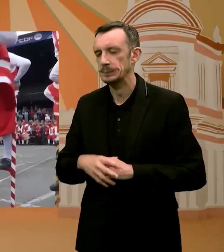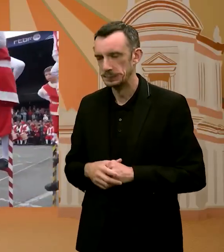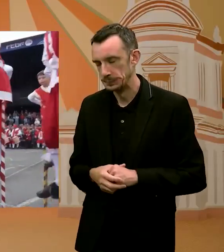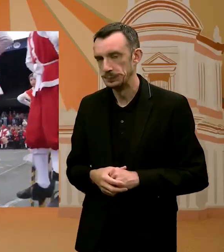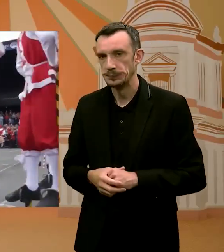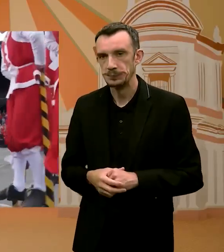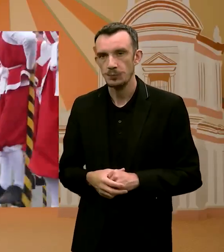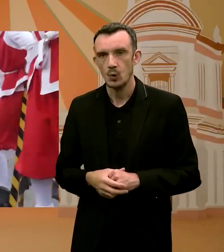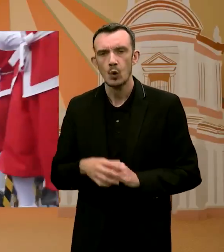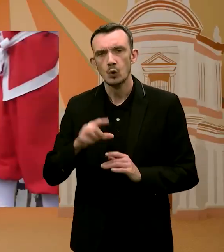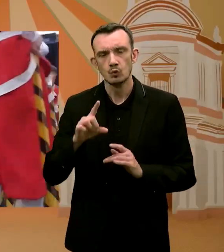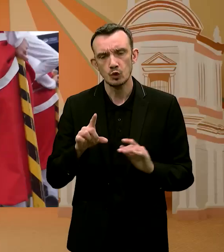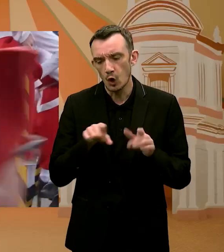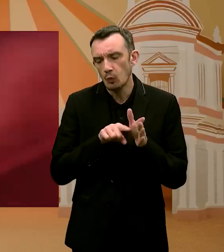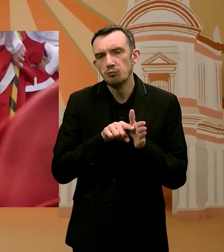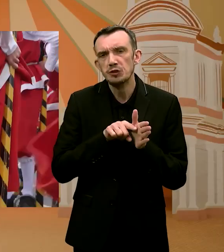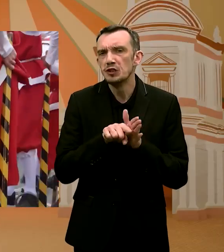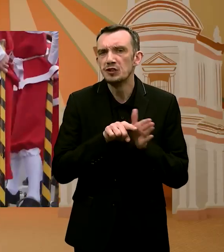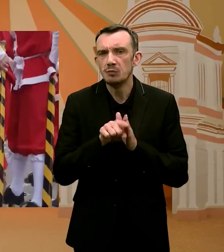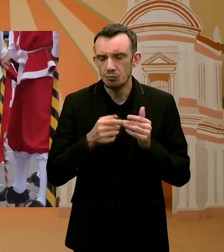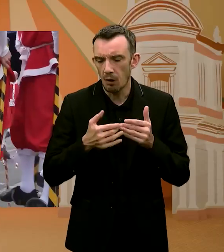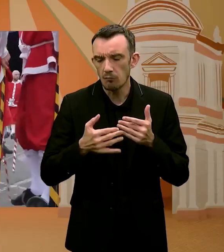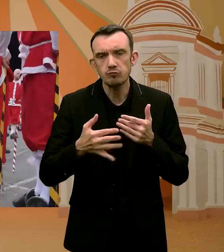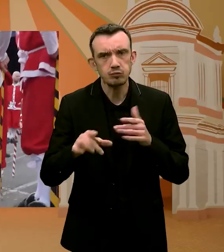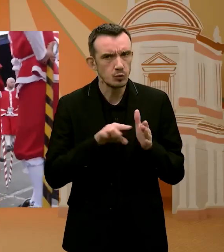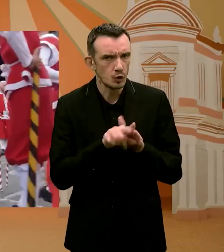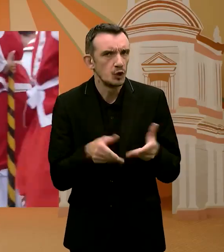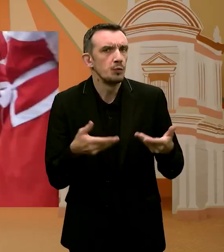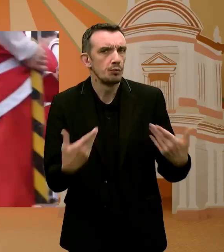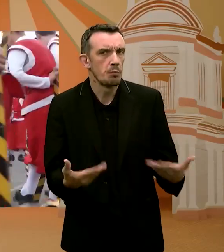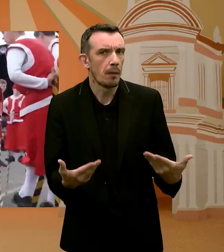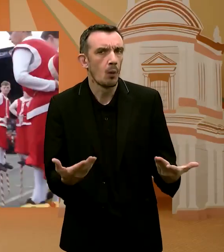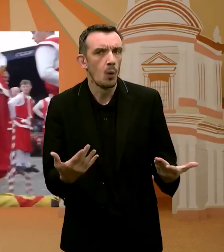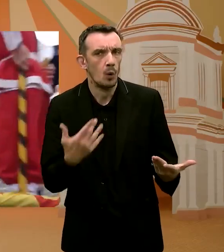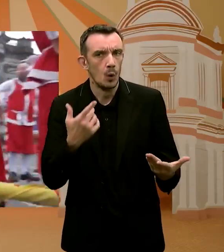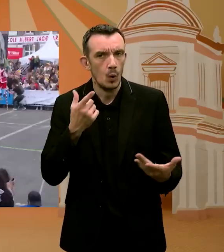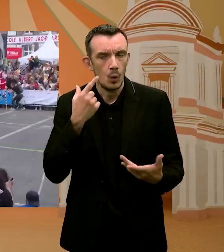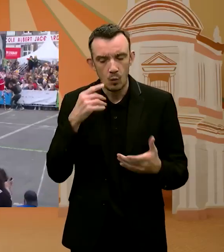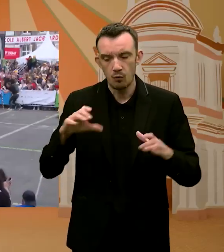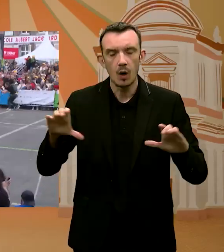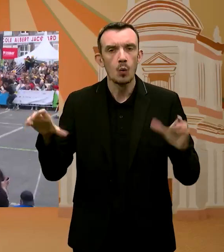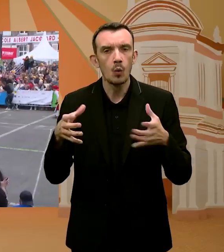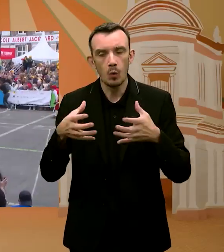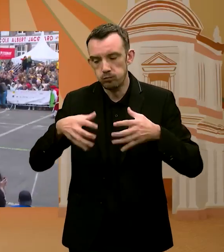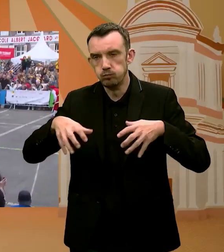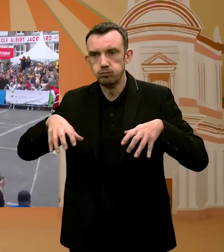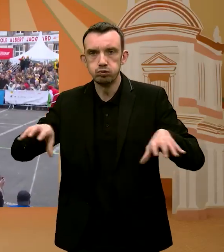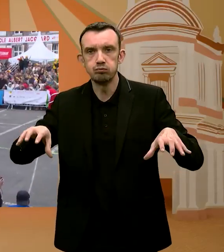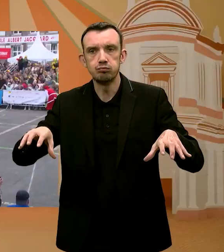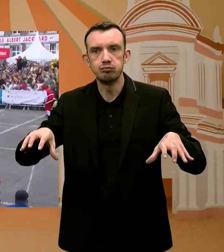combat là. Oui. Pour le moment, on a pu voir souvent que la mêlée se coupait en deux, où il y avait des personnes isolées, et tout de suite, les autres